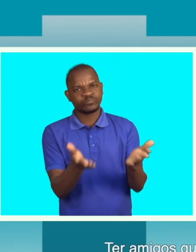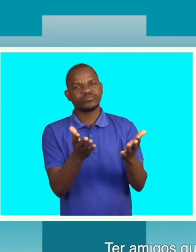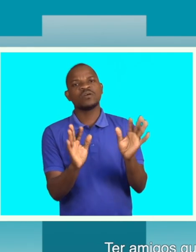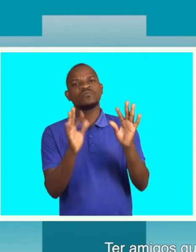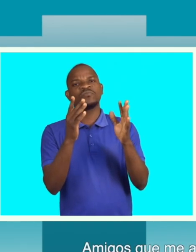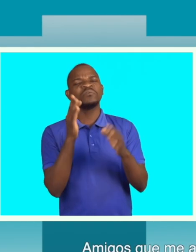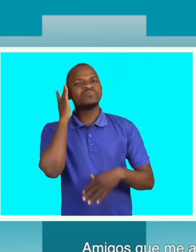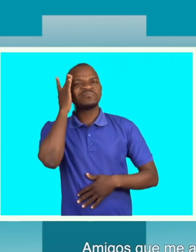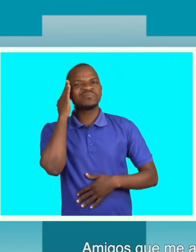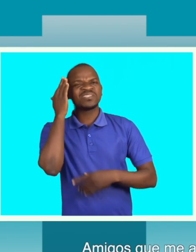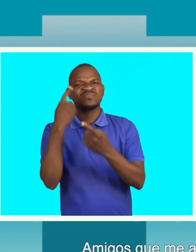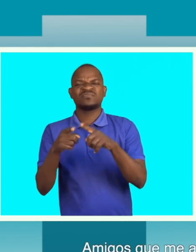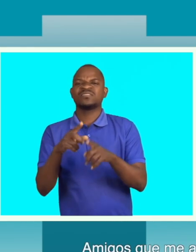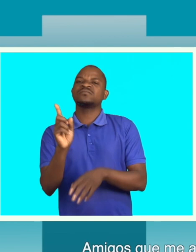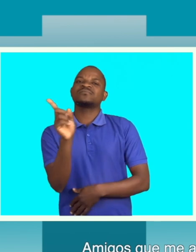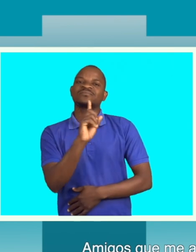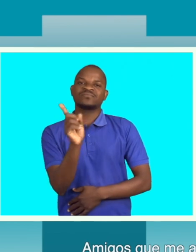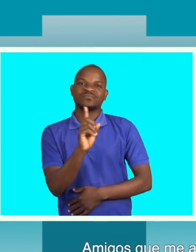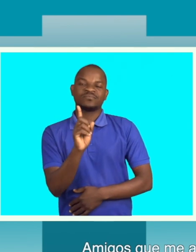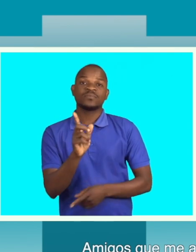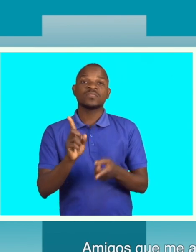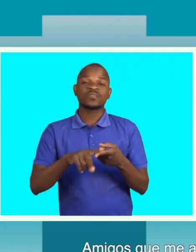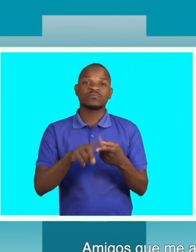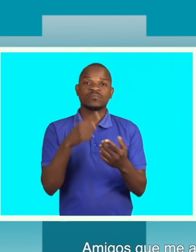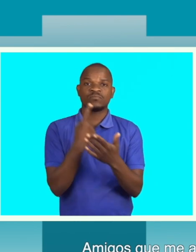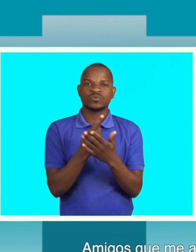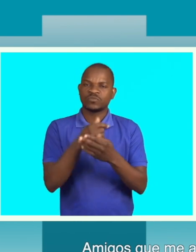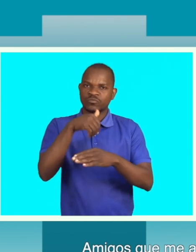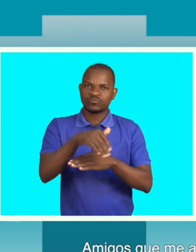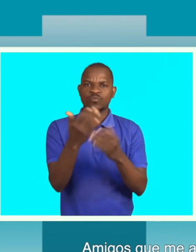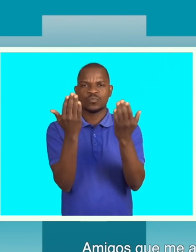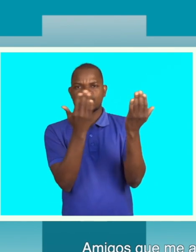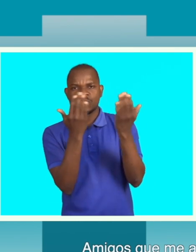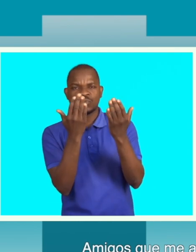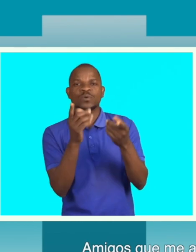coisa O que tem que fazer É estudar É ter amizades Até